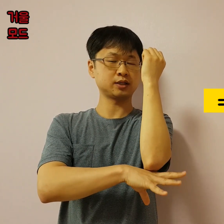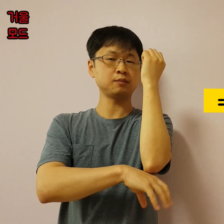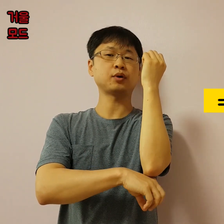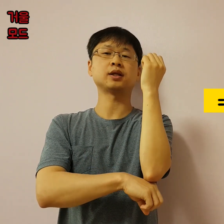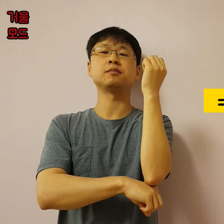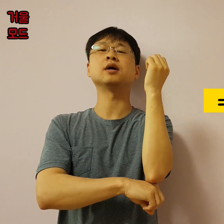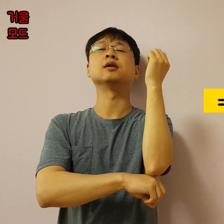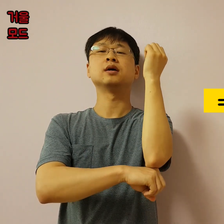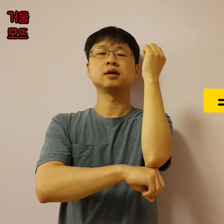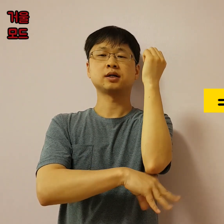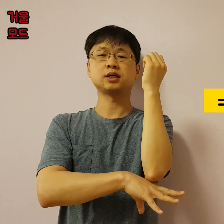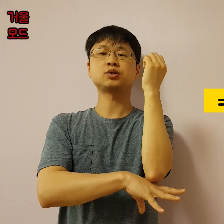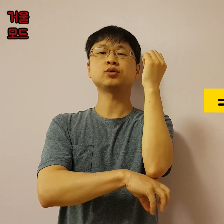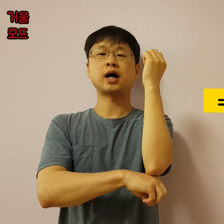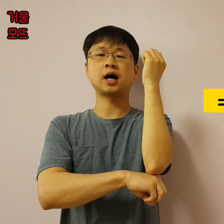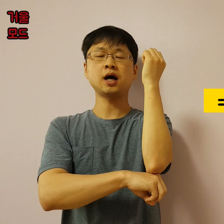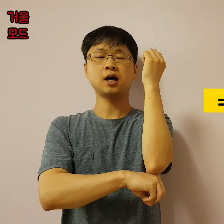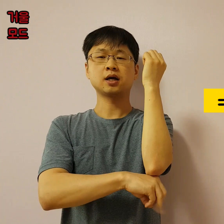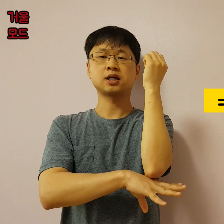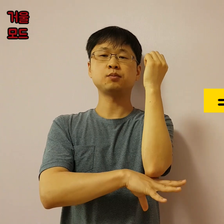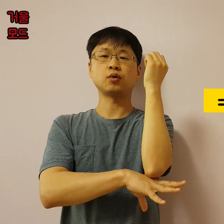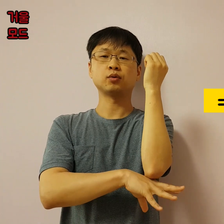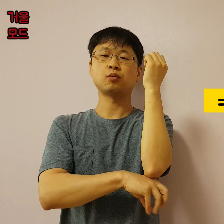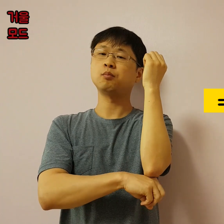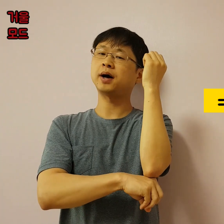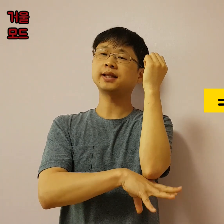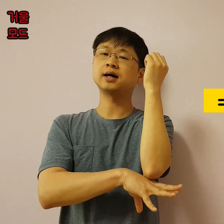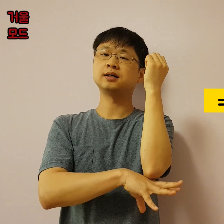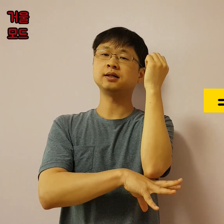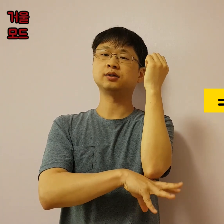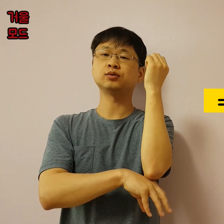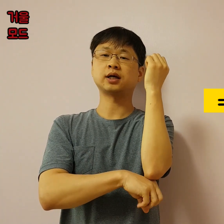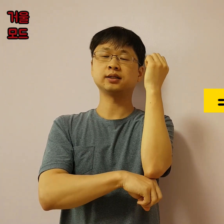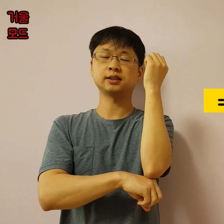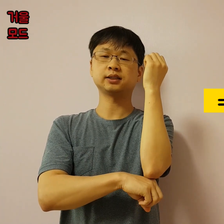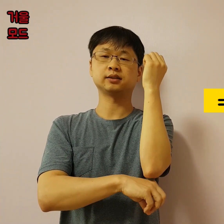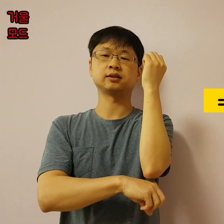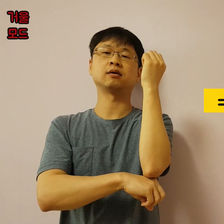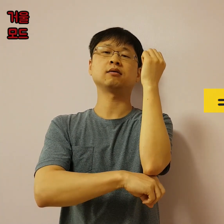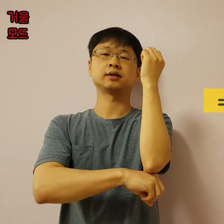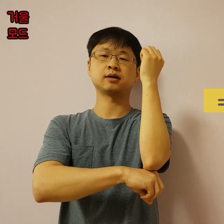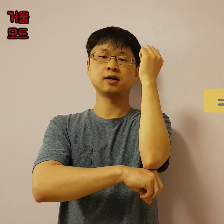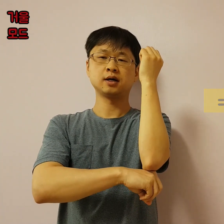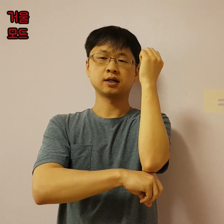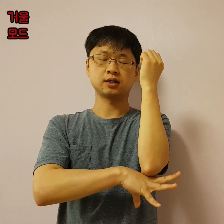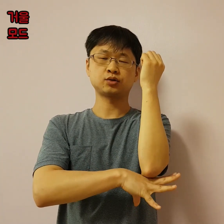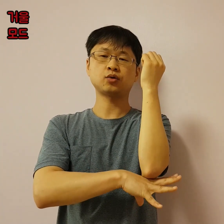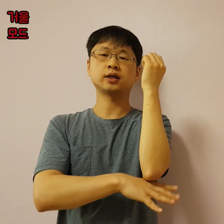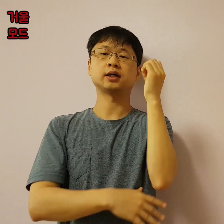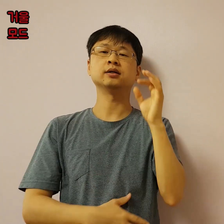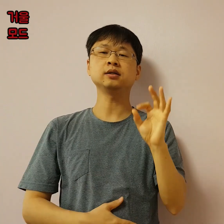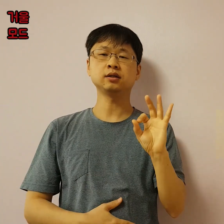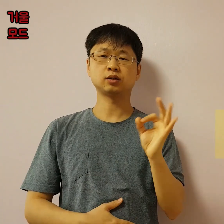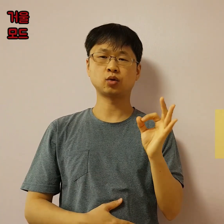뿌리를 표현하면 기초나 기본, 본바탕을 이룬다는 뜻이거든요. 그래서 기초가 되는